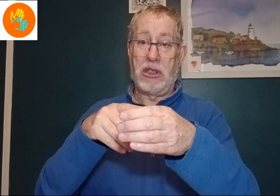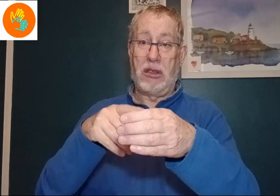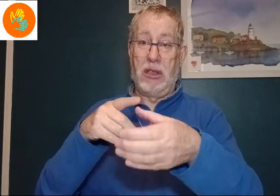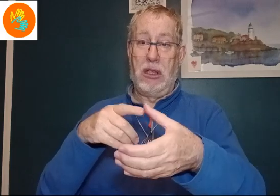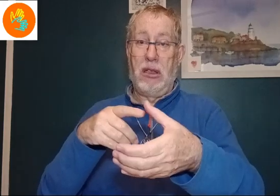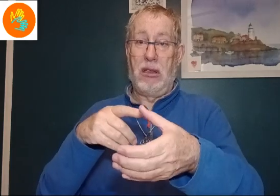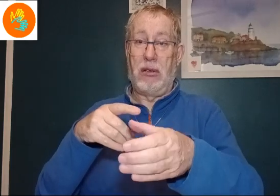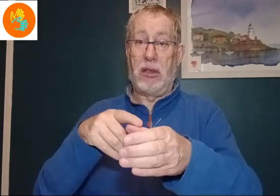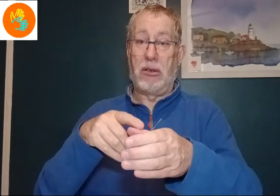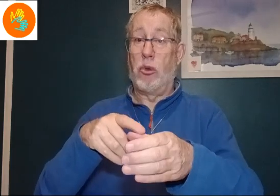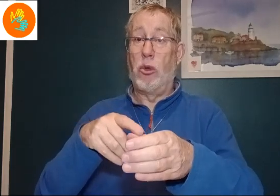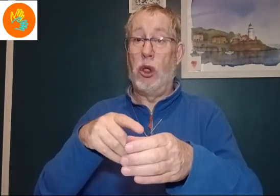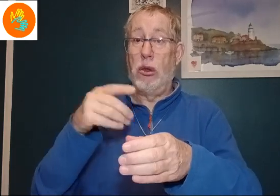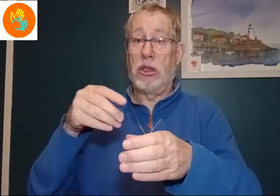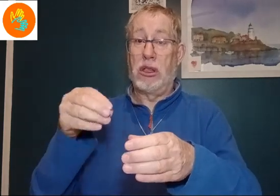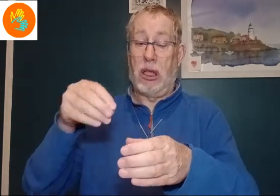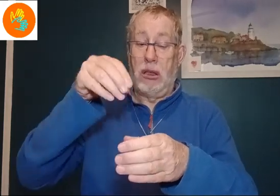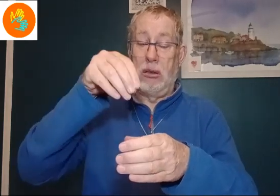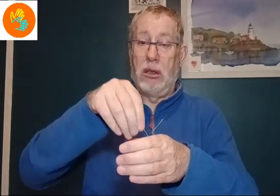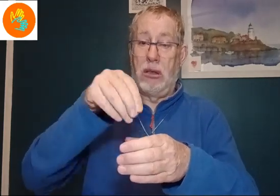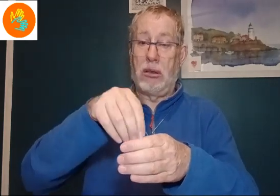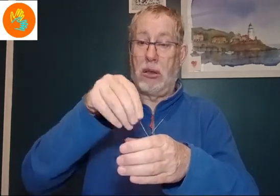récit, c'est mon bol, etc. Tremper.